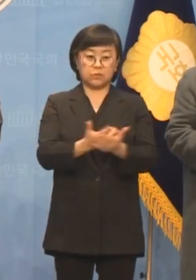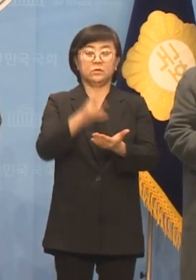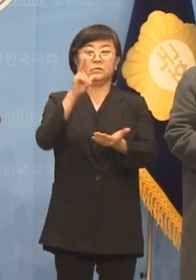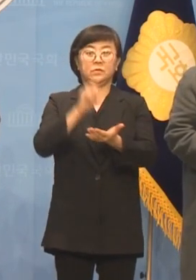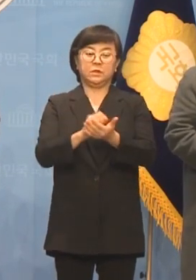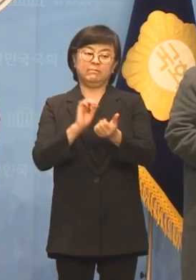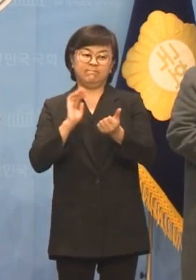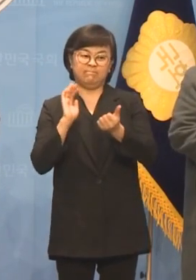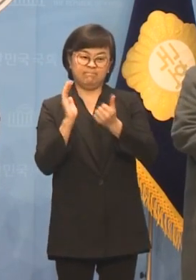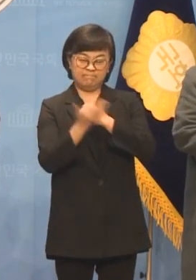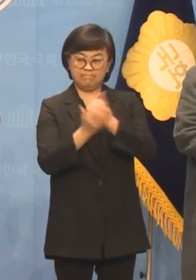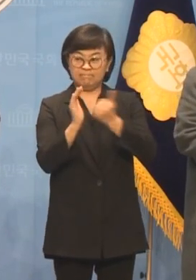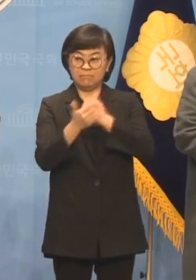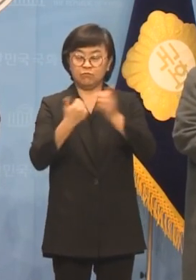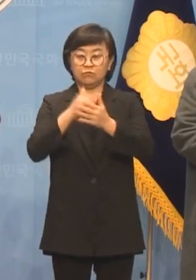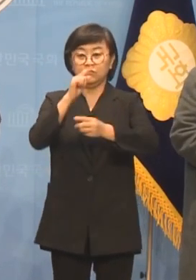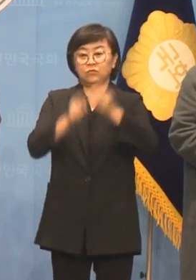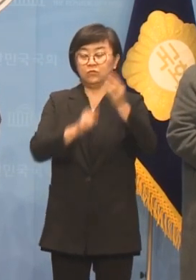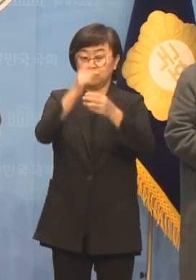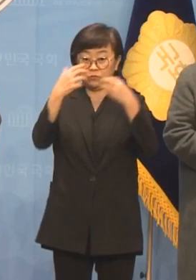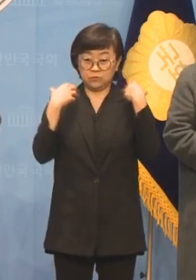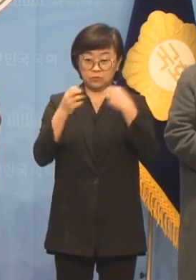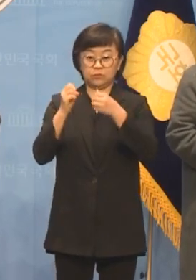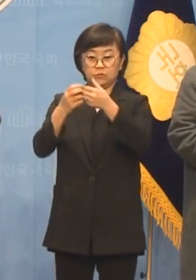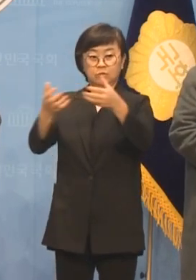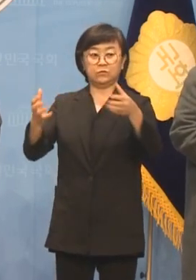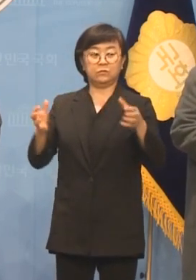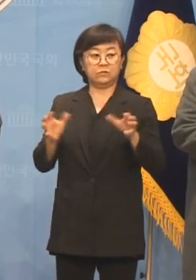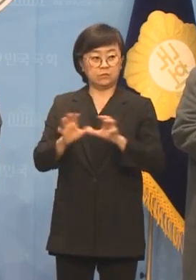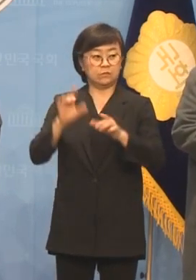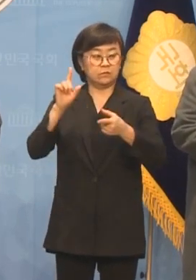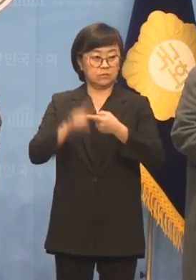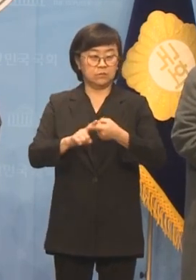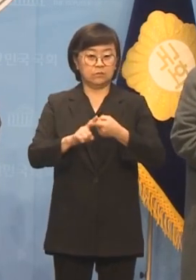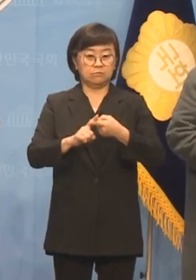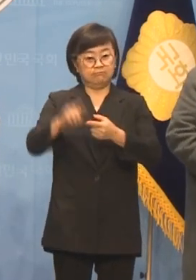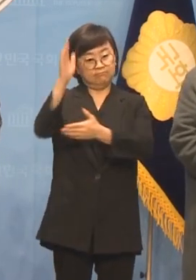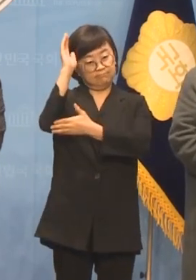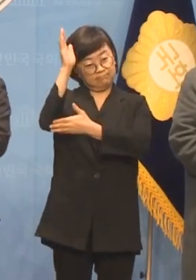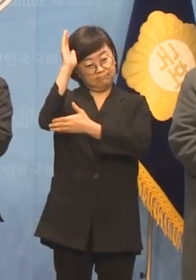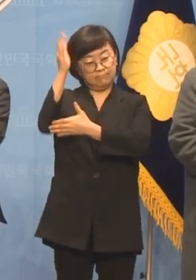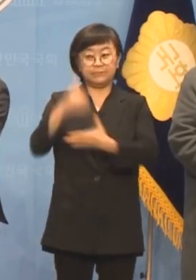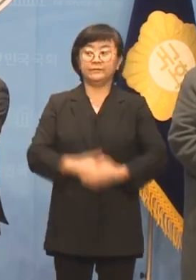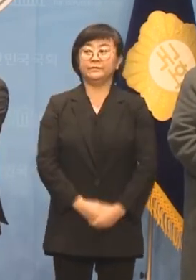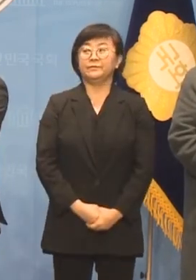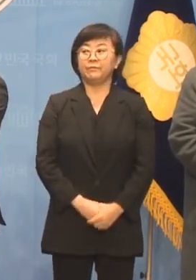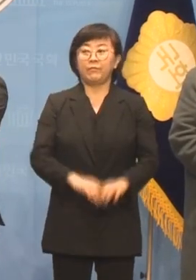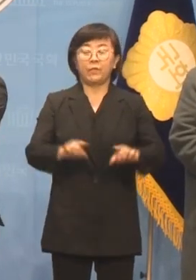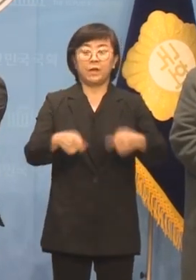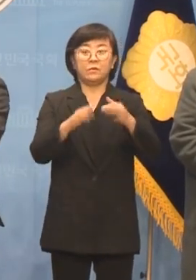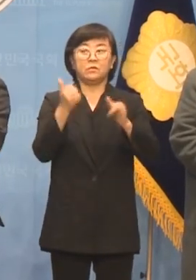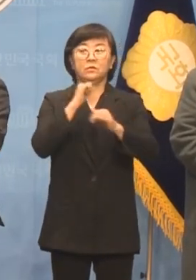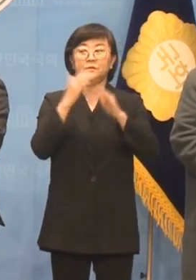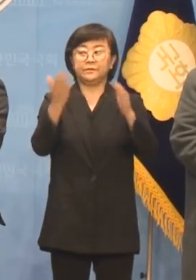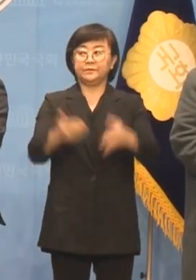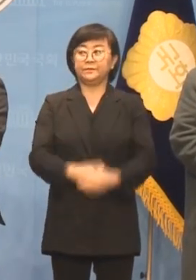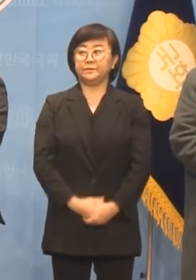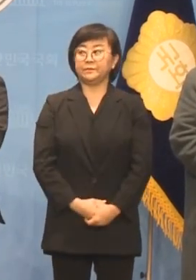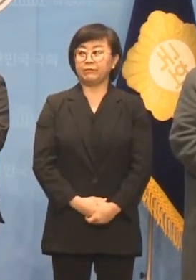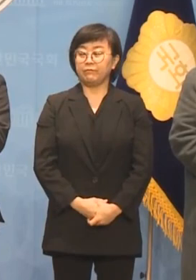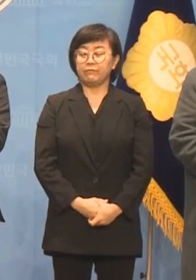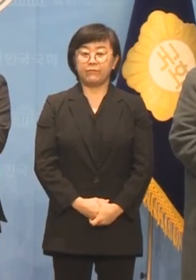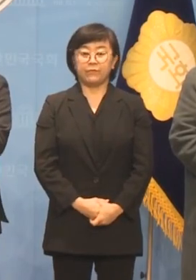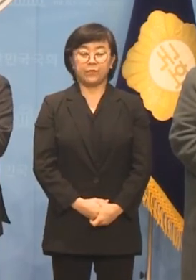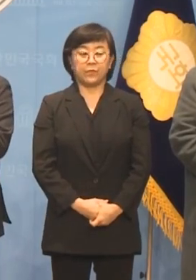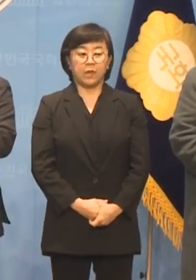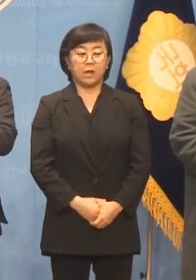데 급급한 윤석열 정권과 여당에 대해서 쓴소리를 해주시도록 하겠습니다. 참석한 분들 먼저